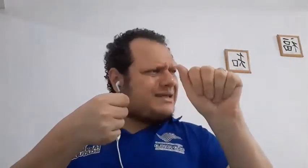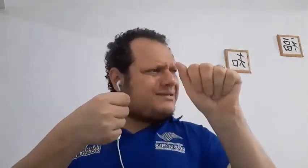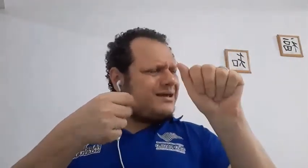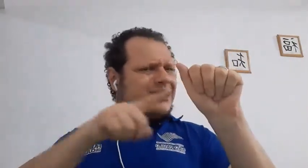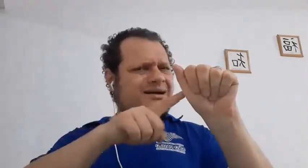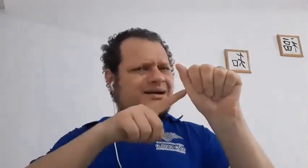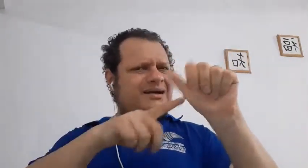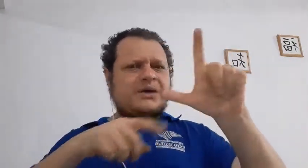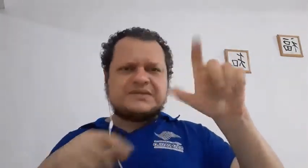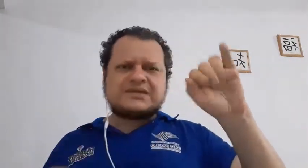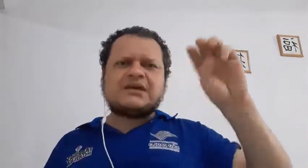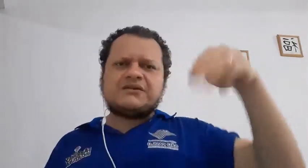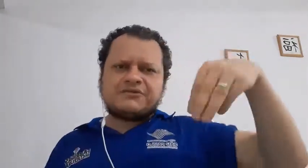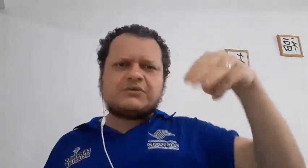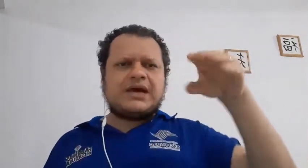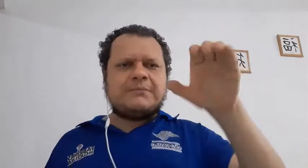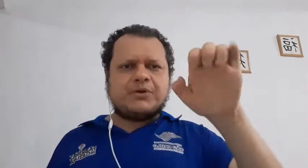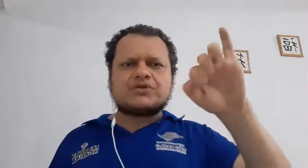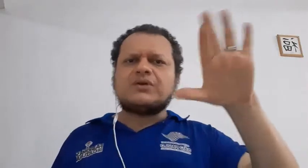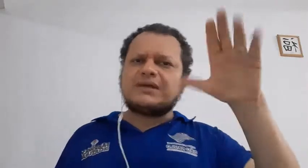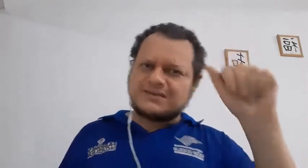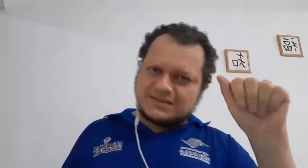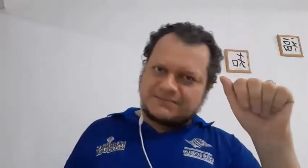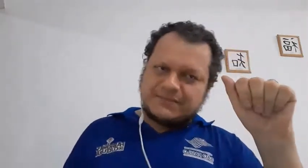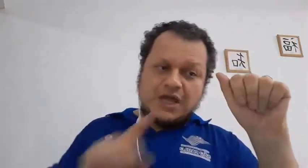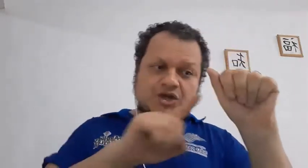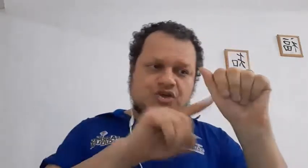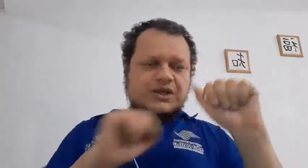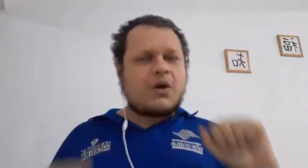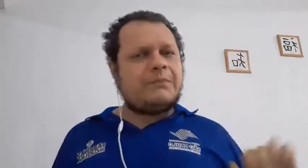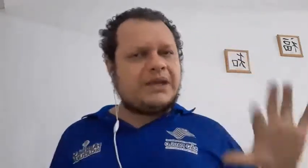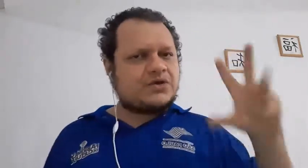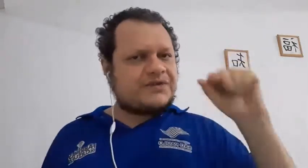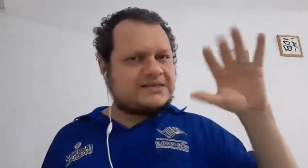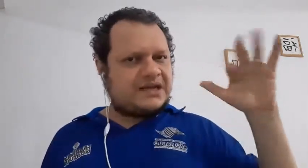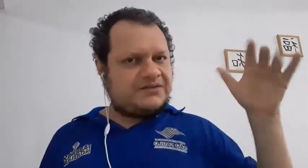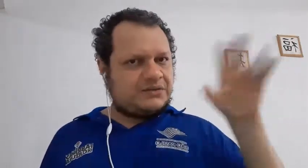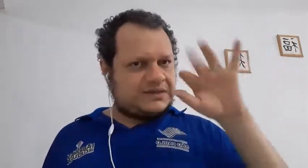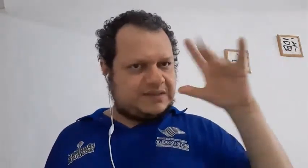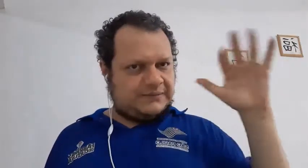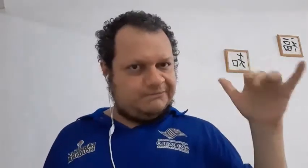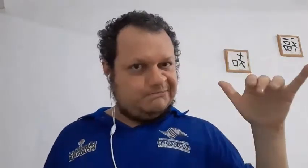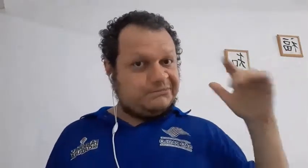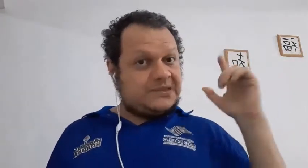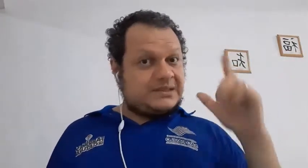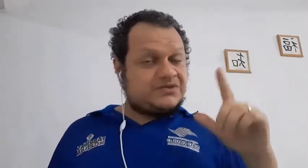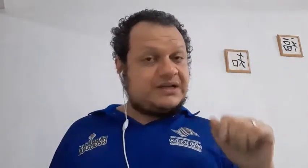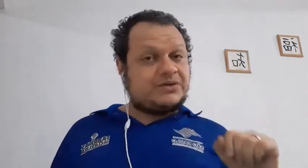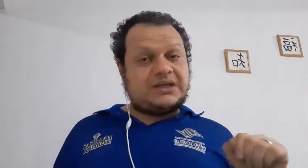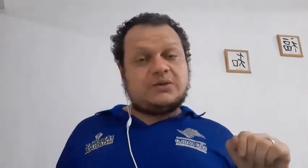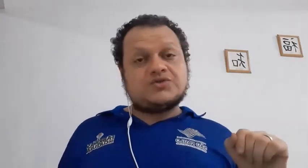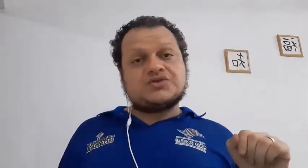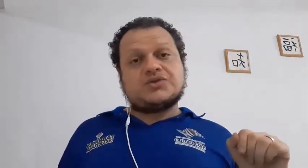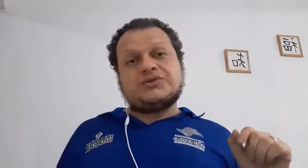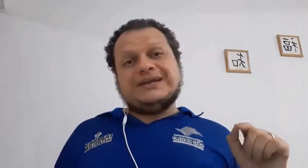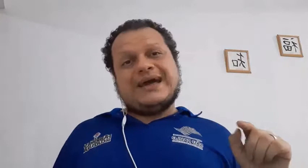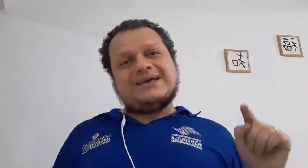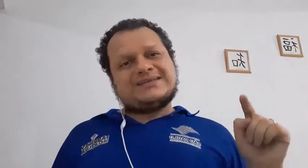Limeira. Eu escrevo em português. Só que qual é o perigo de ficar escrevendo assim? Estamos falando que o surdo ele é